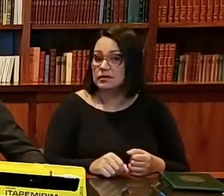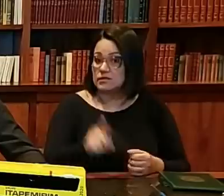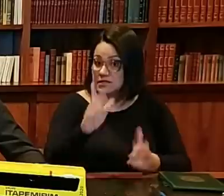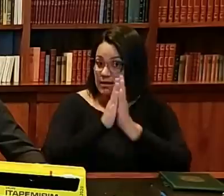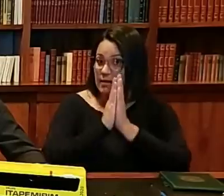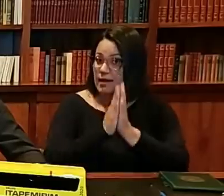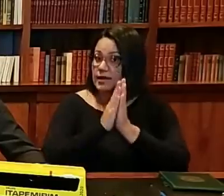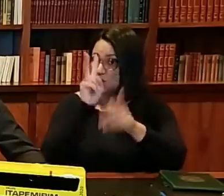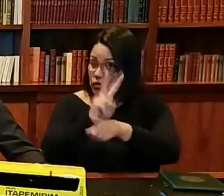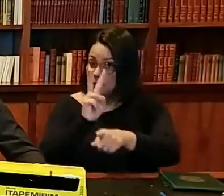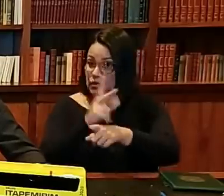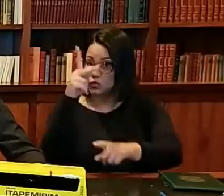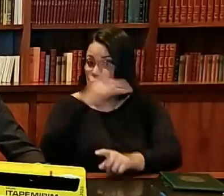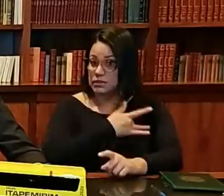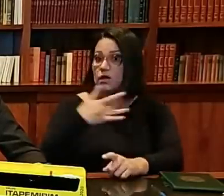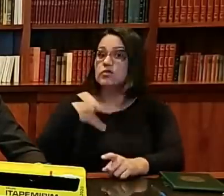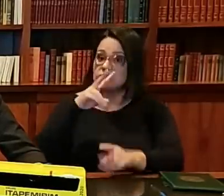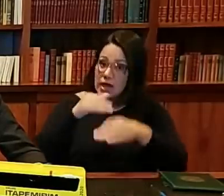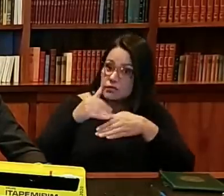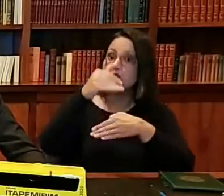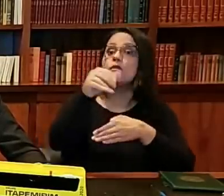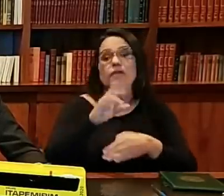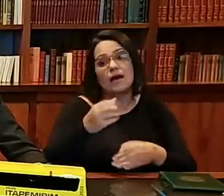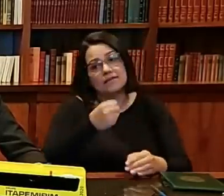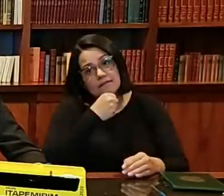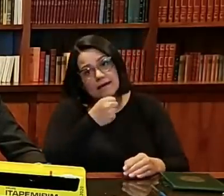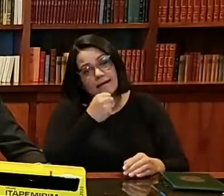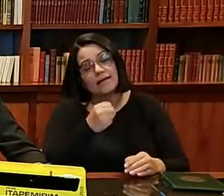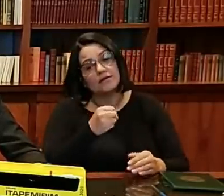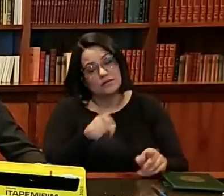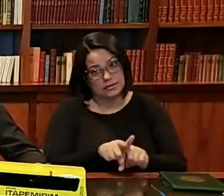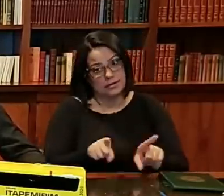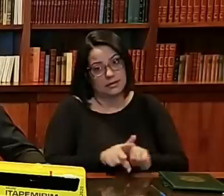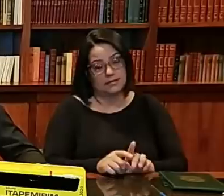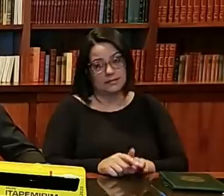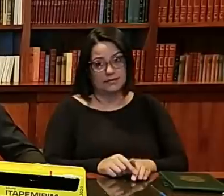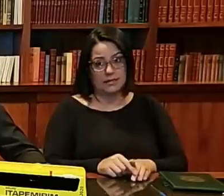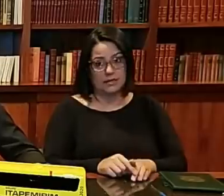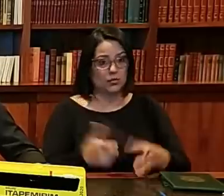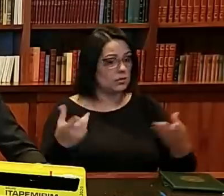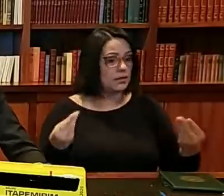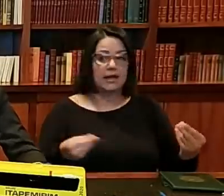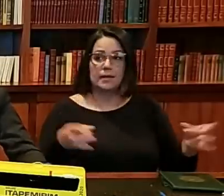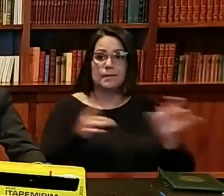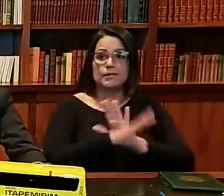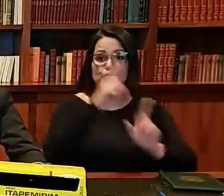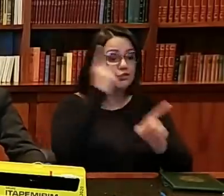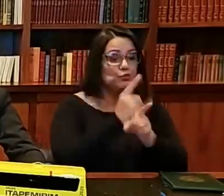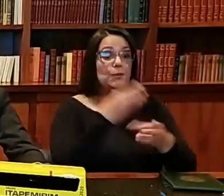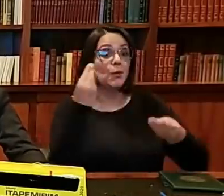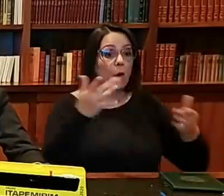reze muito, cuide do teu corpo, você vai chegar lá um dia. Aí vai ficar velhinho também. Não, por enquanto não tem aí a fonte da juventude, tem, Marcão? Ainda